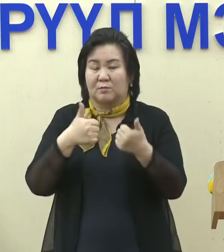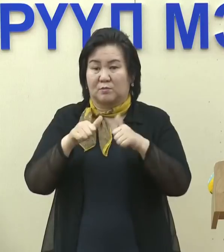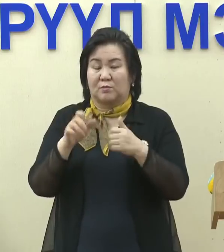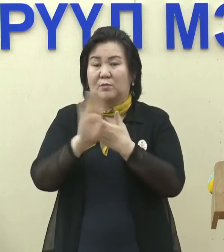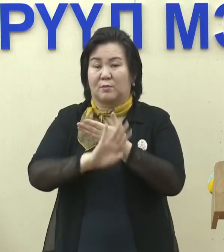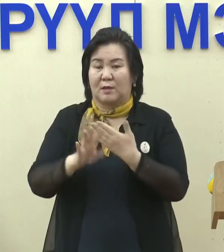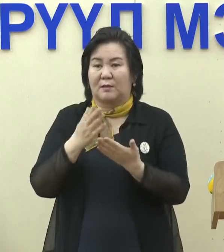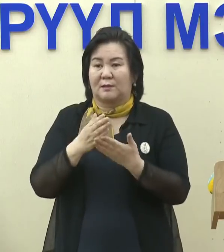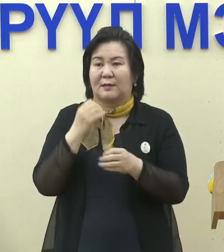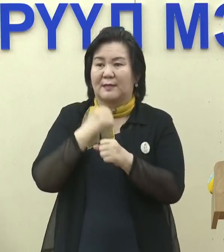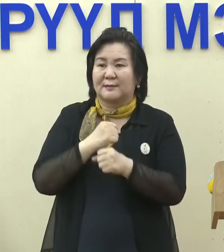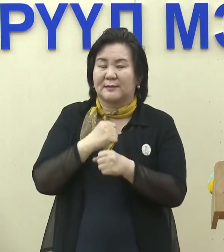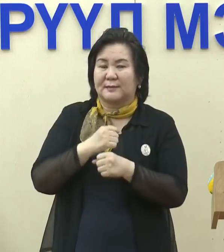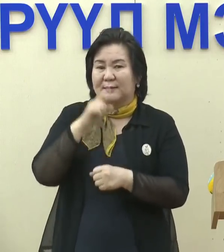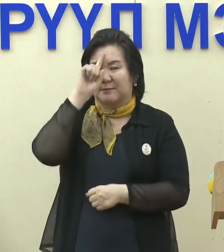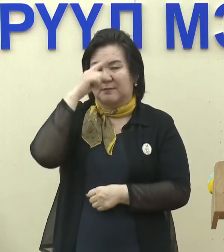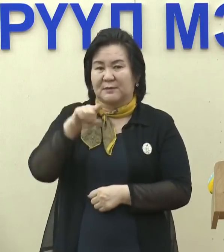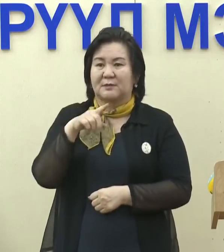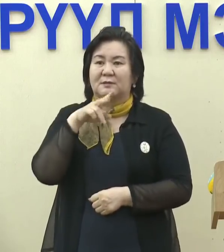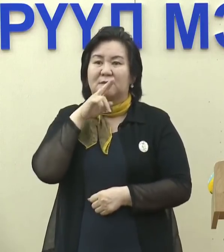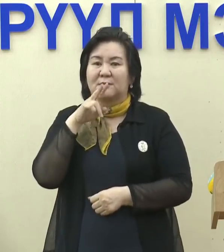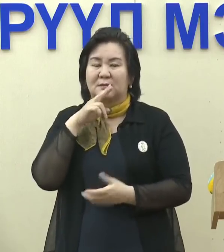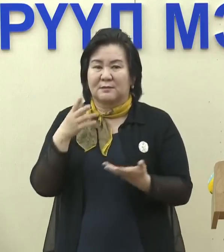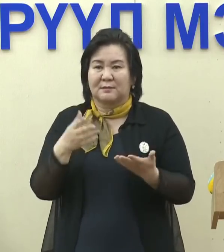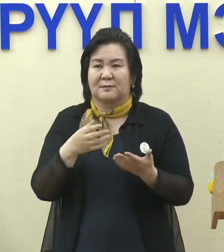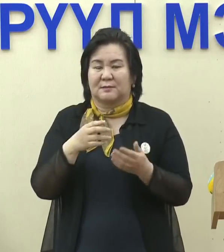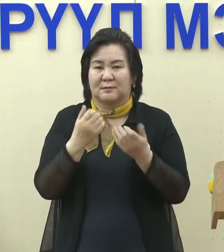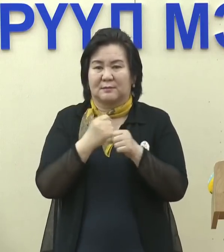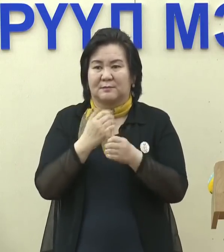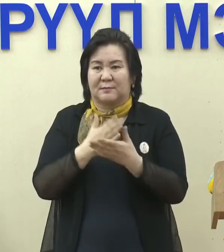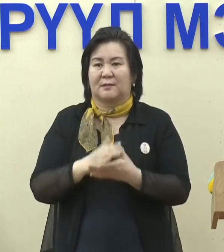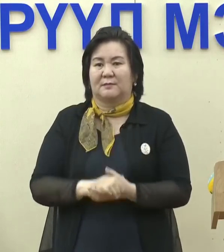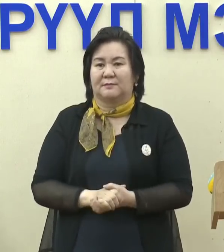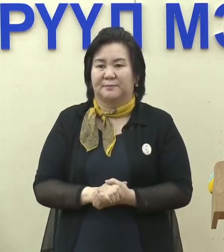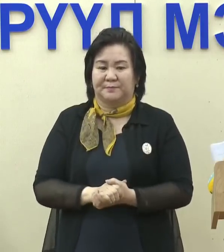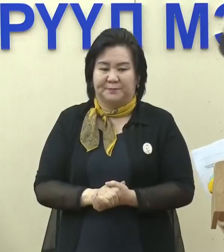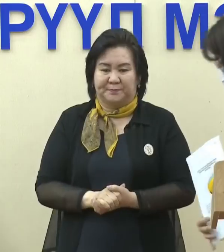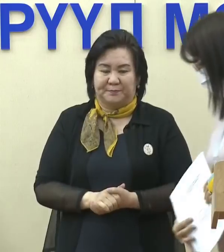энэ ажиллагаа дайчилгаа буухад бүгдд нь цалин олгохоор байгаа.